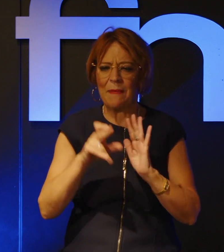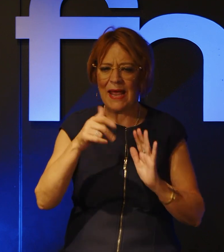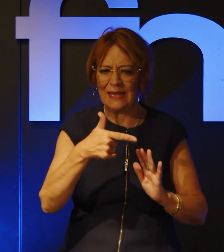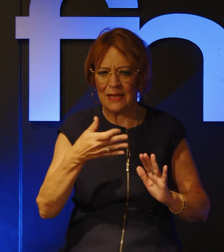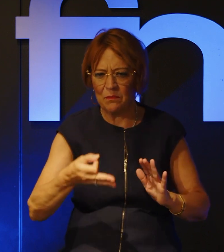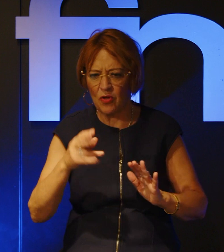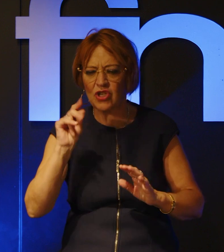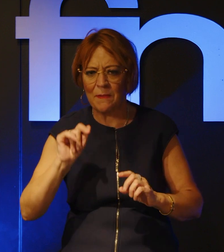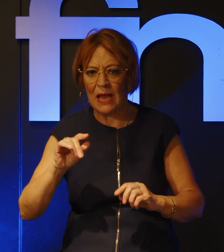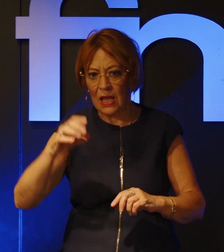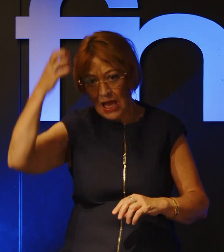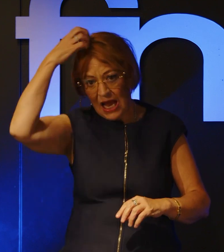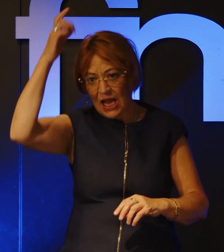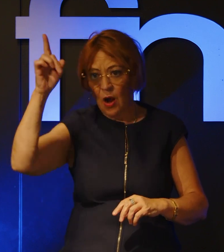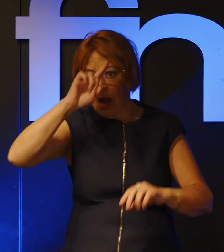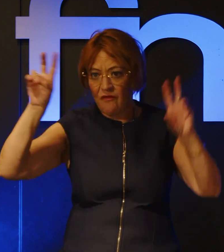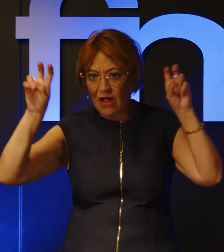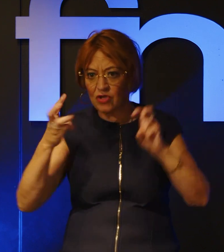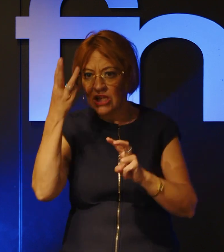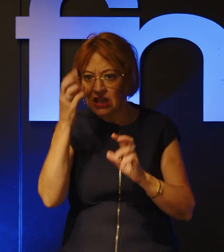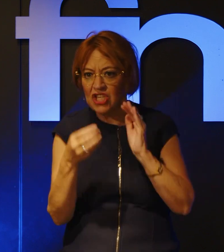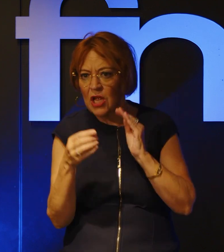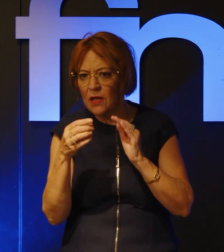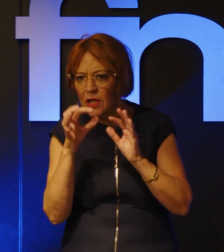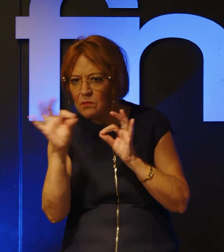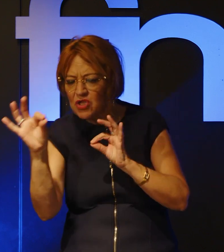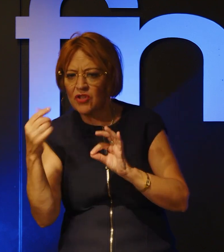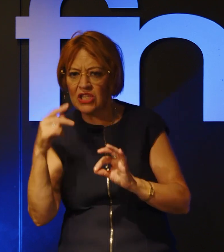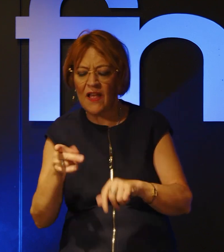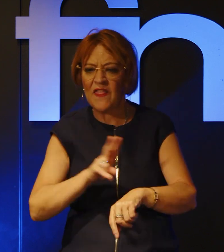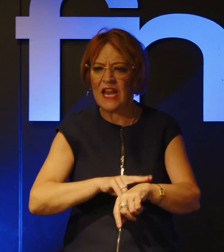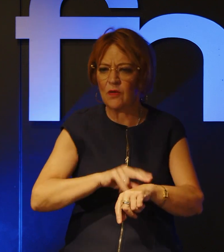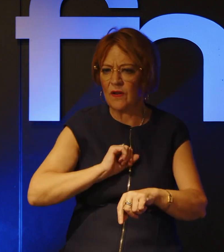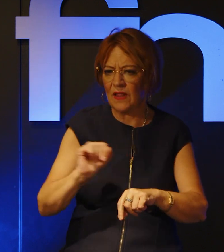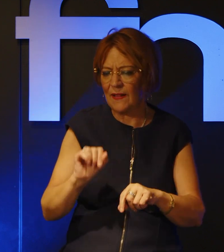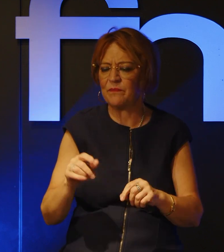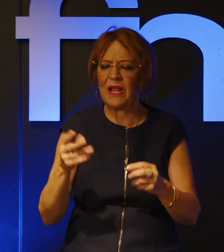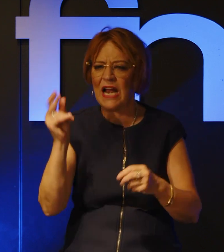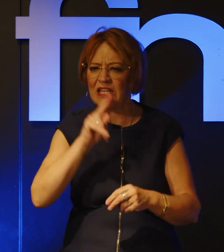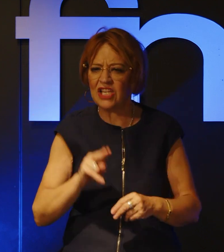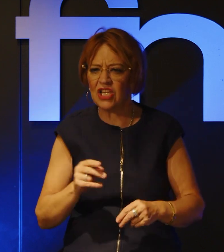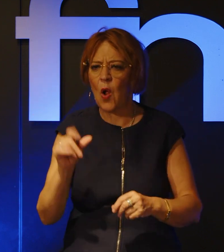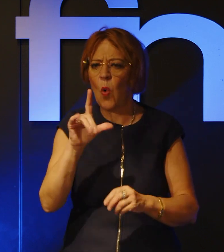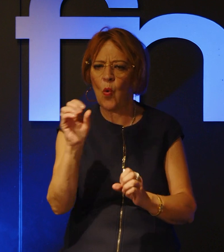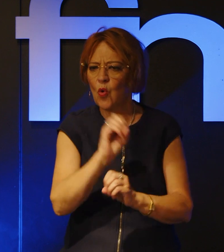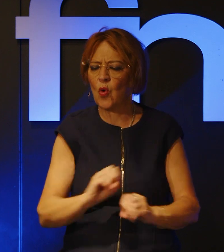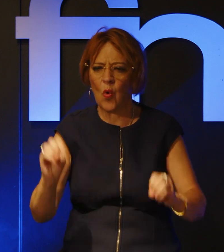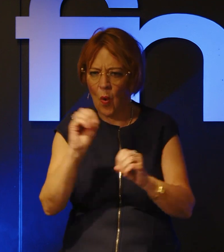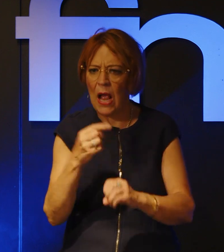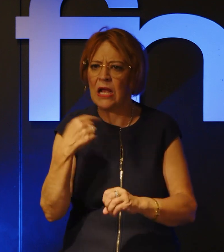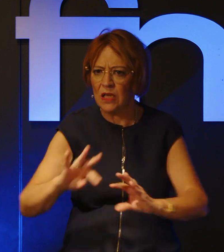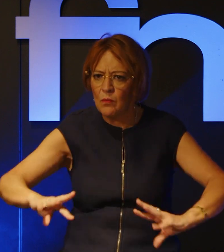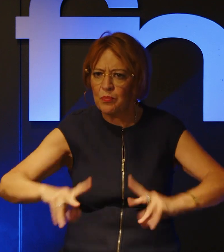documentário Rainha dos cavalos da RTP em três episódios como diretora artística da organização sem fij lucrativos pergunta exótica